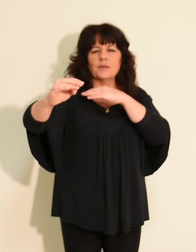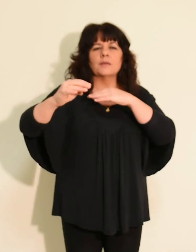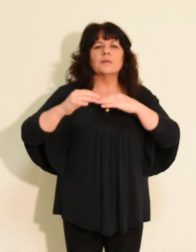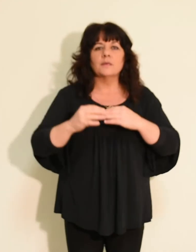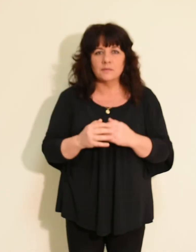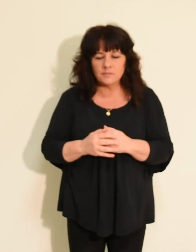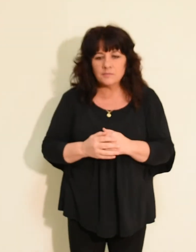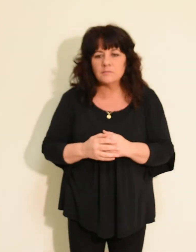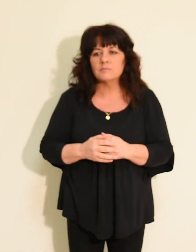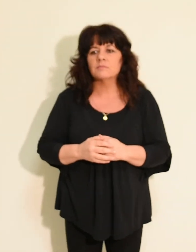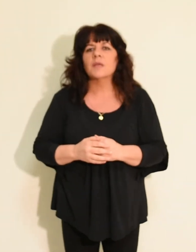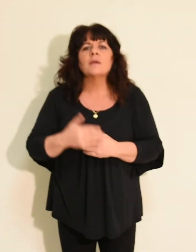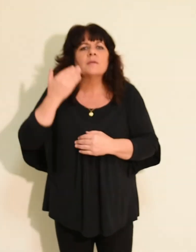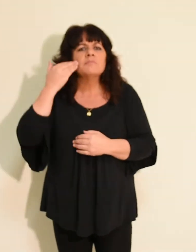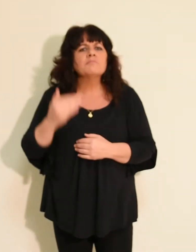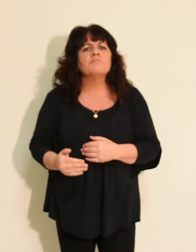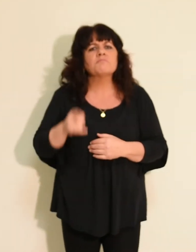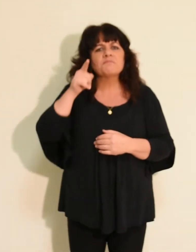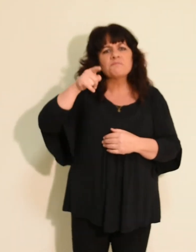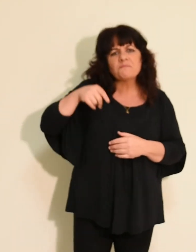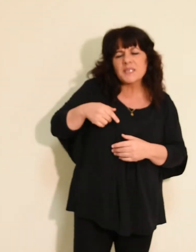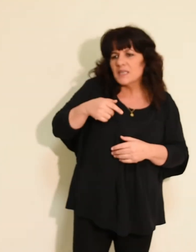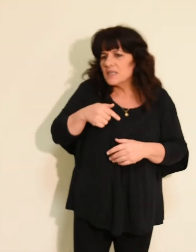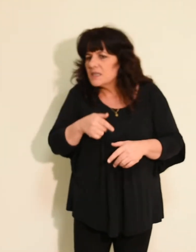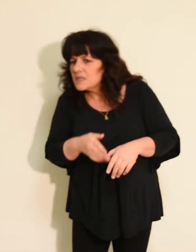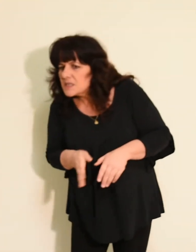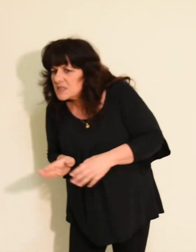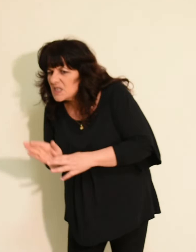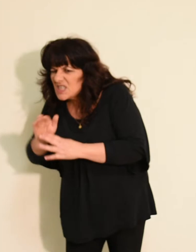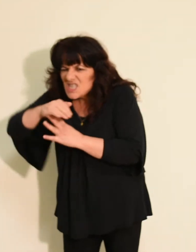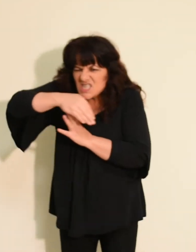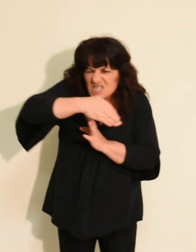Les passages tortueux deviendront droits.